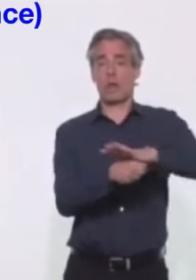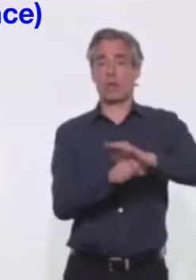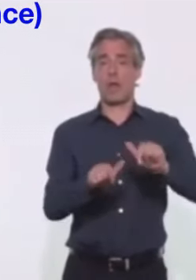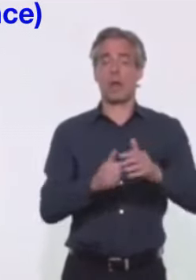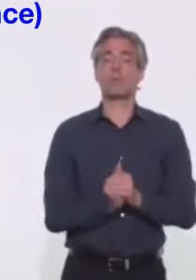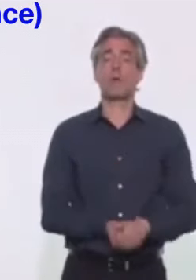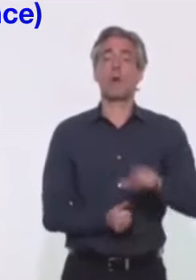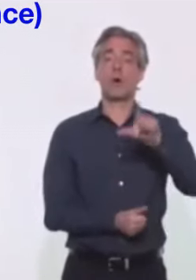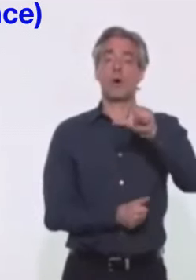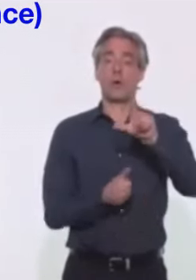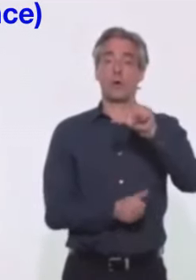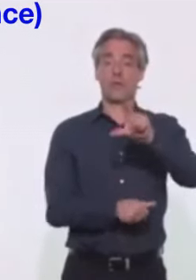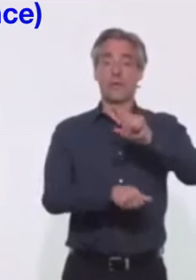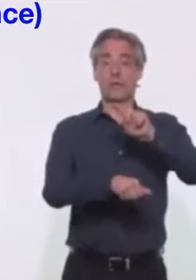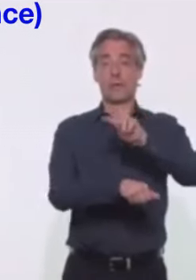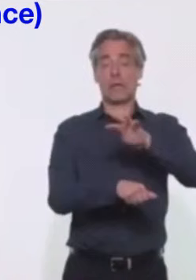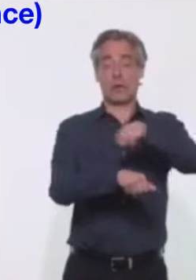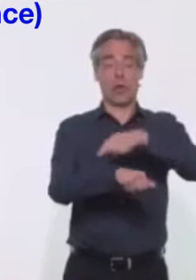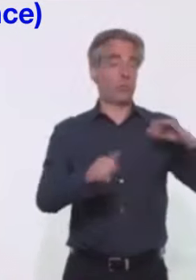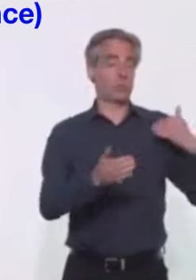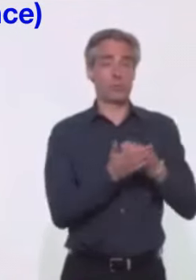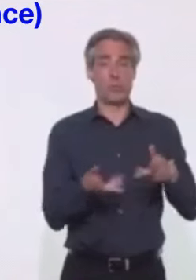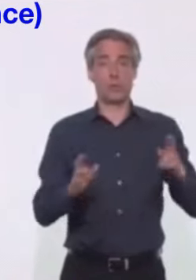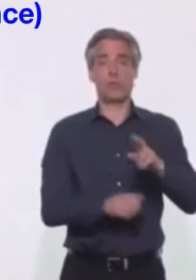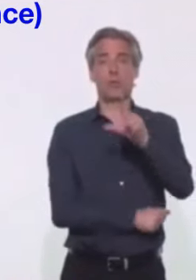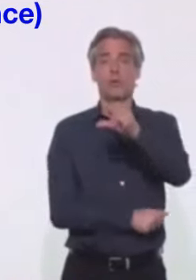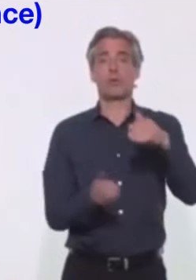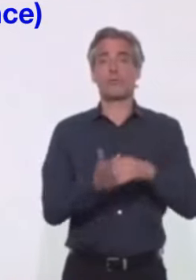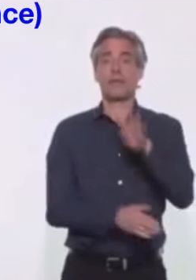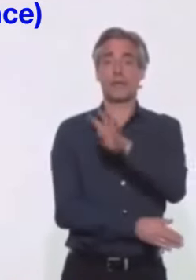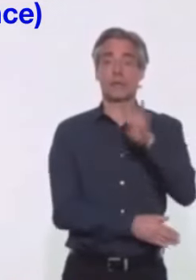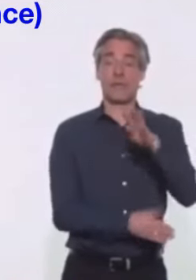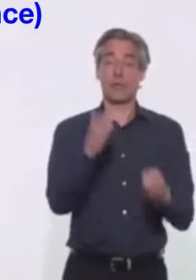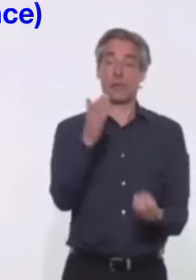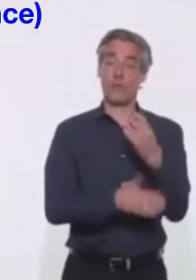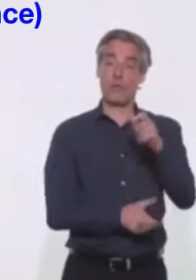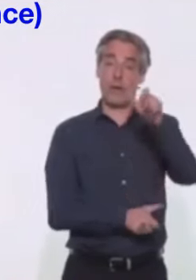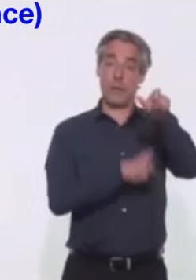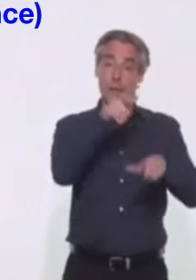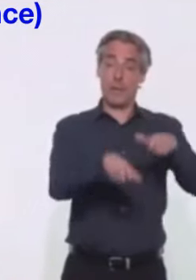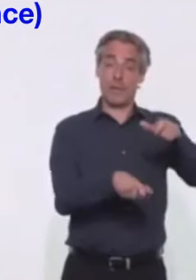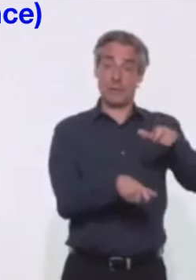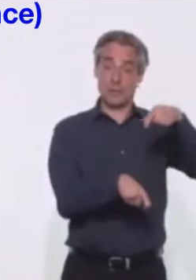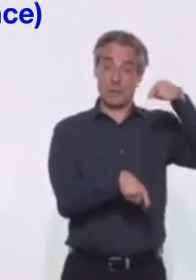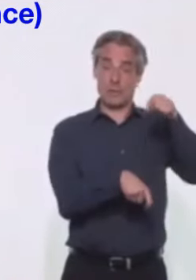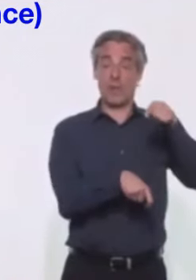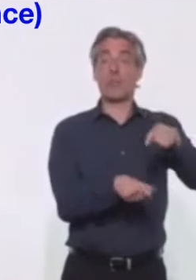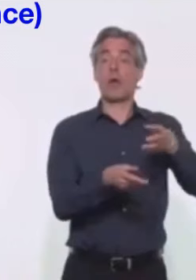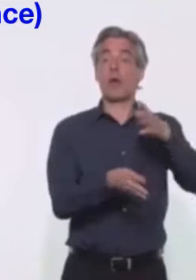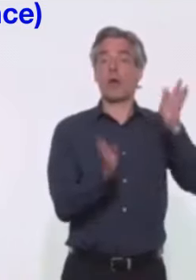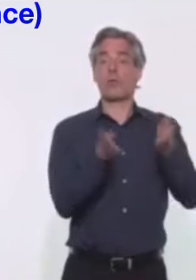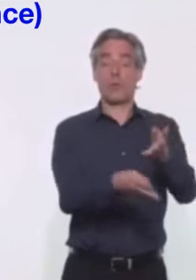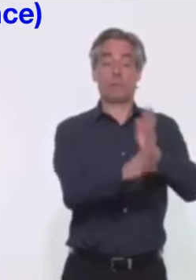En 24 heures, ce sont quand même 2044 nouvelles personnes, nouveaux malades qui sont entrés à